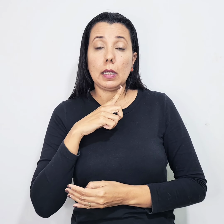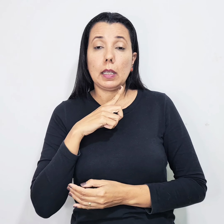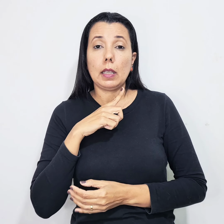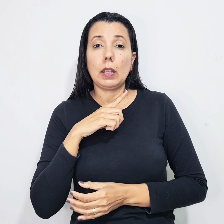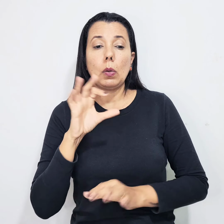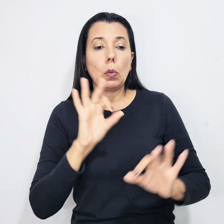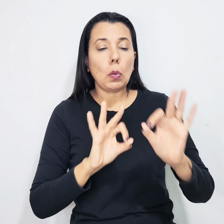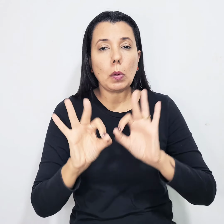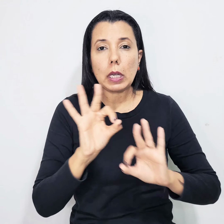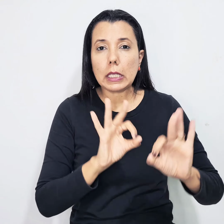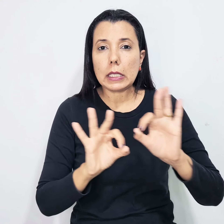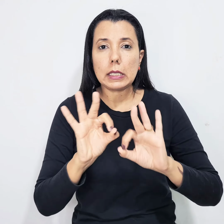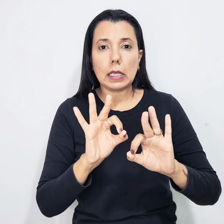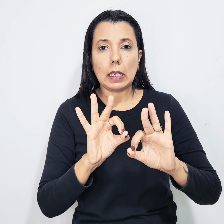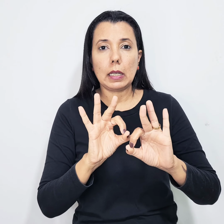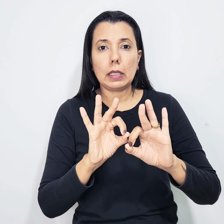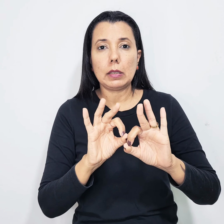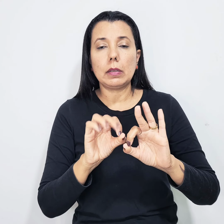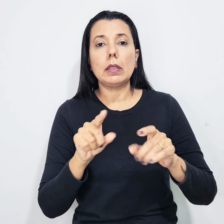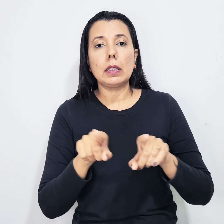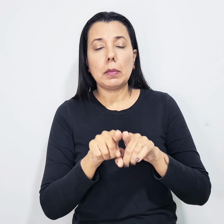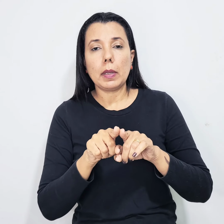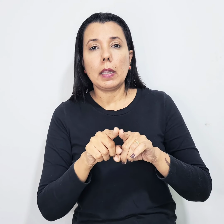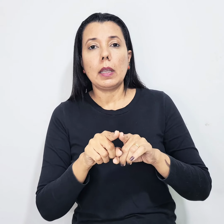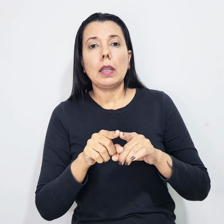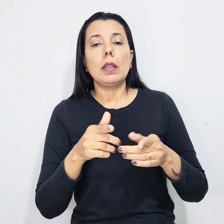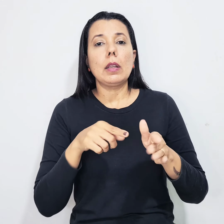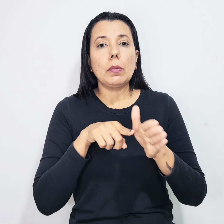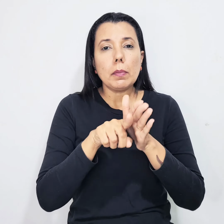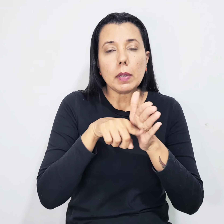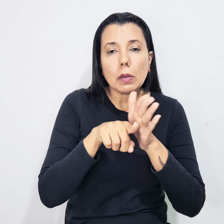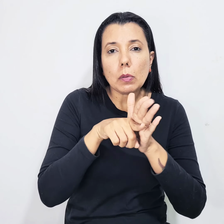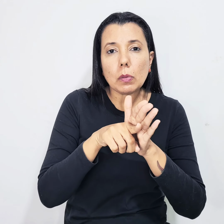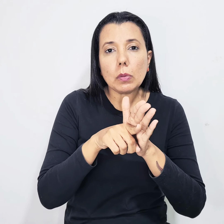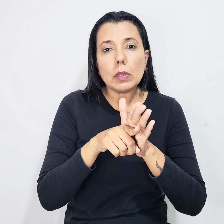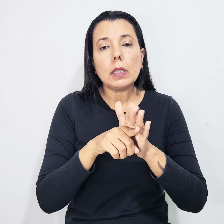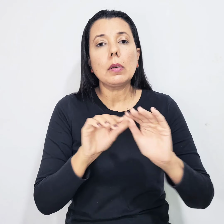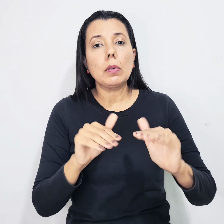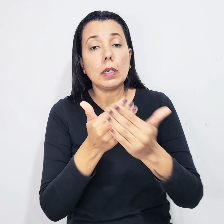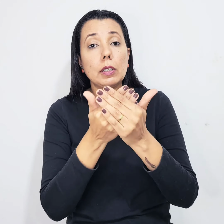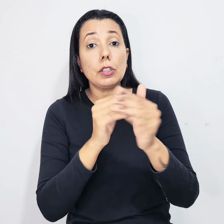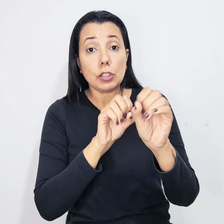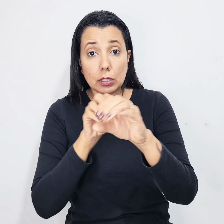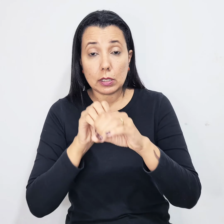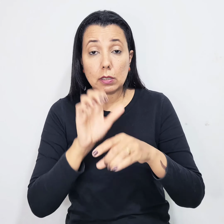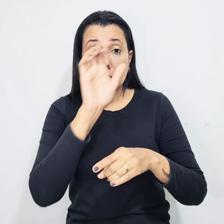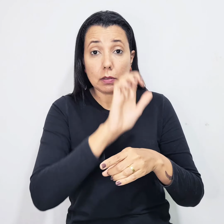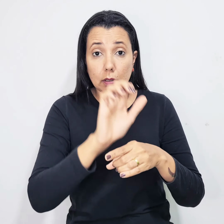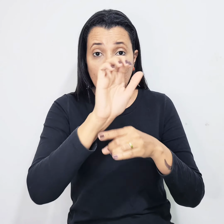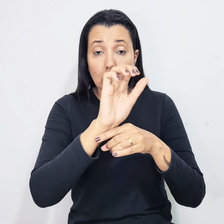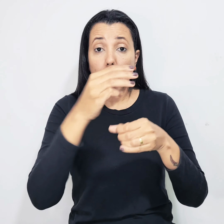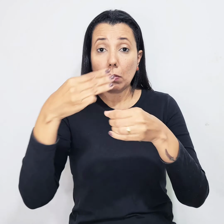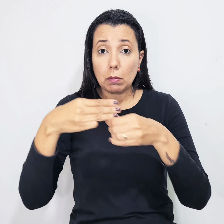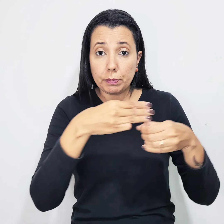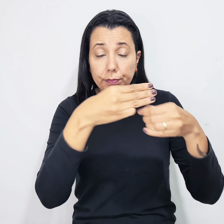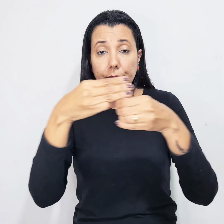construído sem interlocução com as redes de ensino estaduais e municipais,